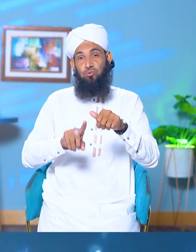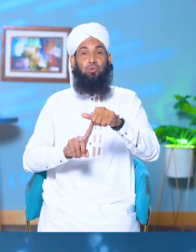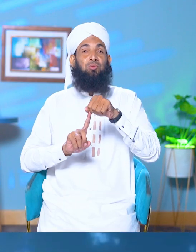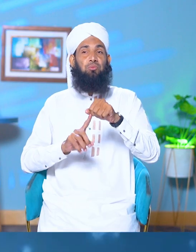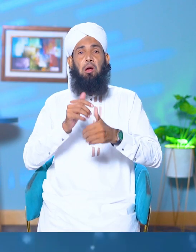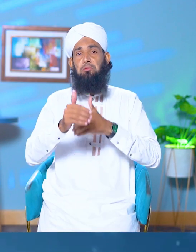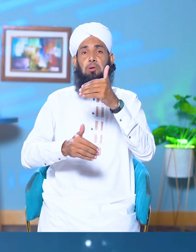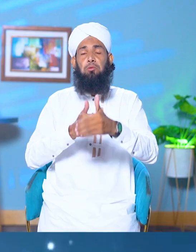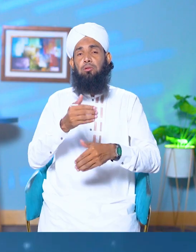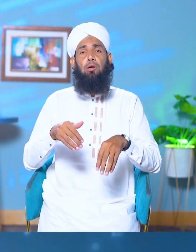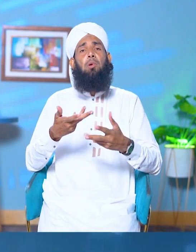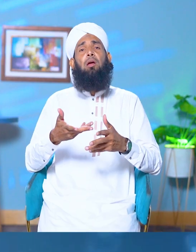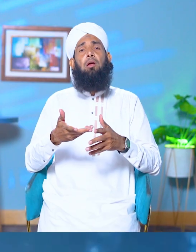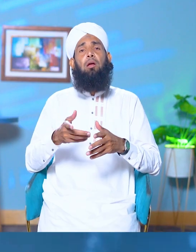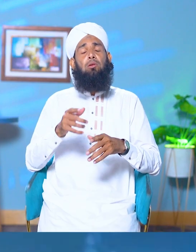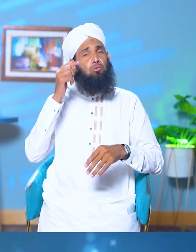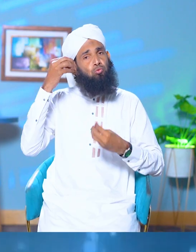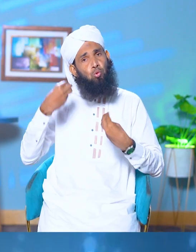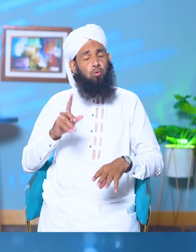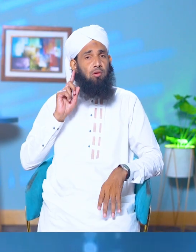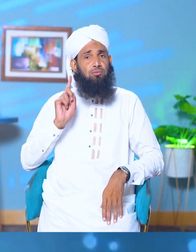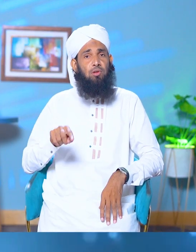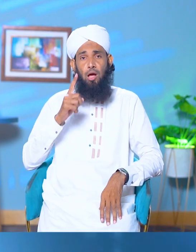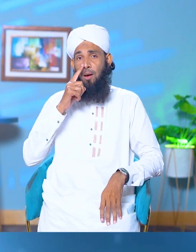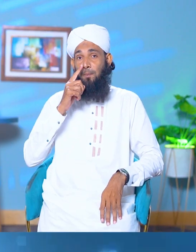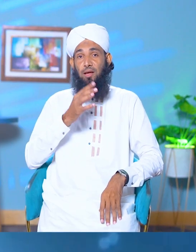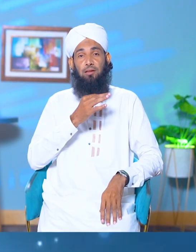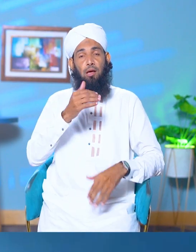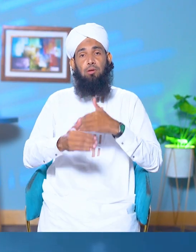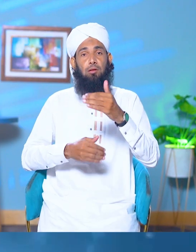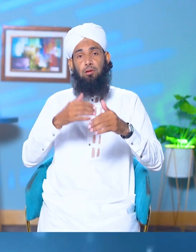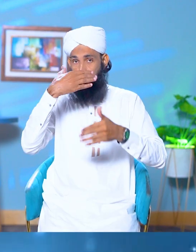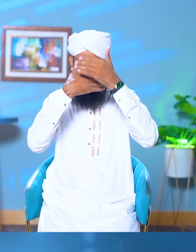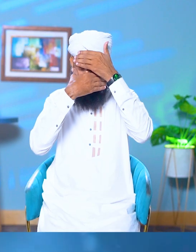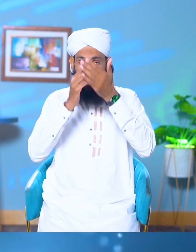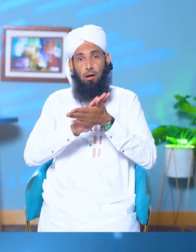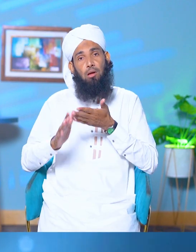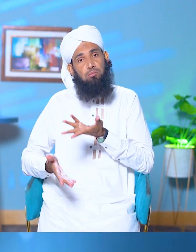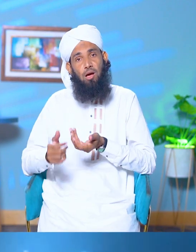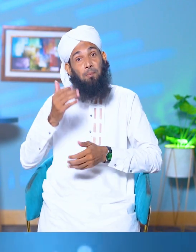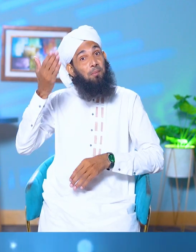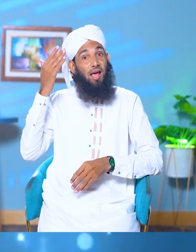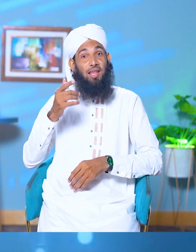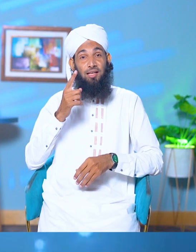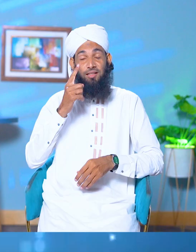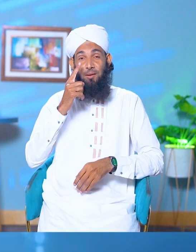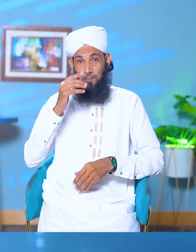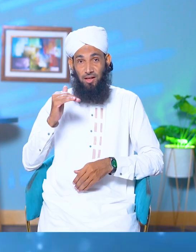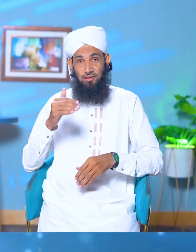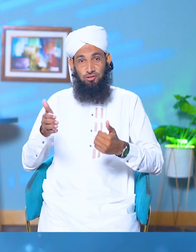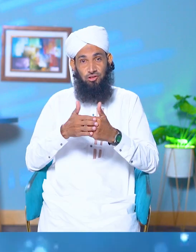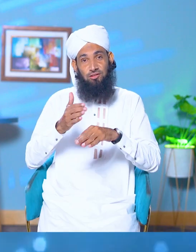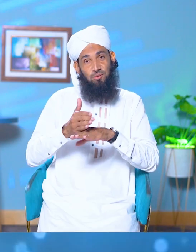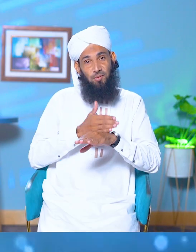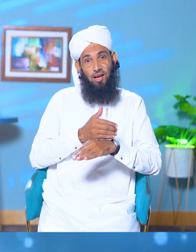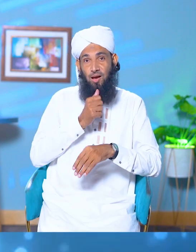تو ایسا ہوتا ہے کہ بیٹی کی شادی تو ہو گئی لیکن وہاں بیٹی کے پردے کے مسائل ہو گئے، اور اس کی تو آپ ہی نے تربیت کی تھی کہ بیٹی باپردہ رہے